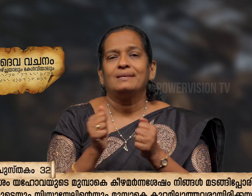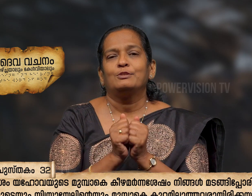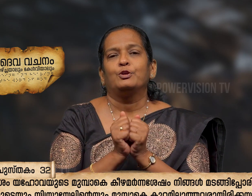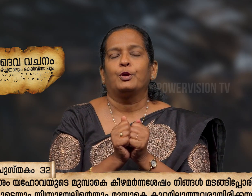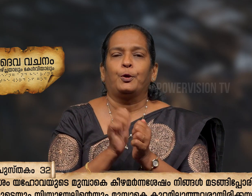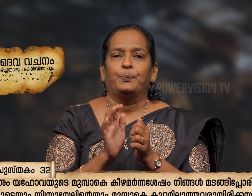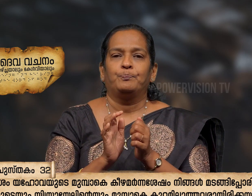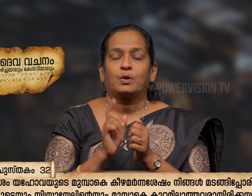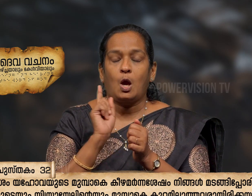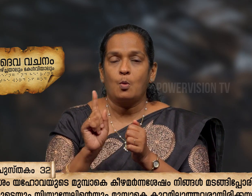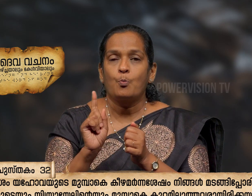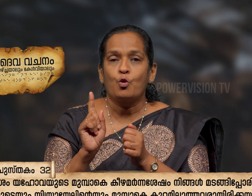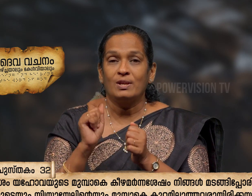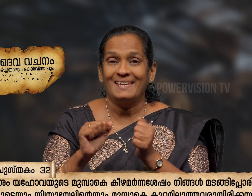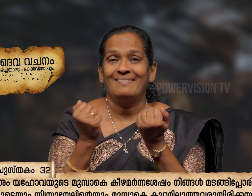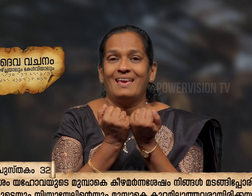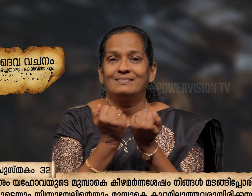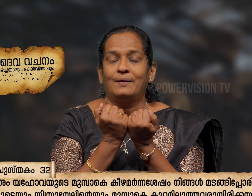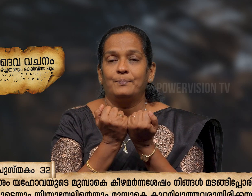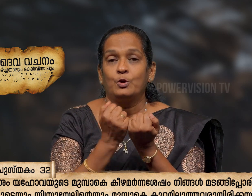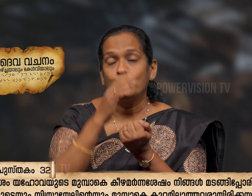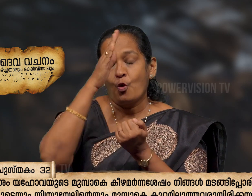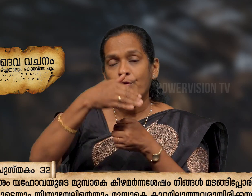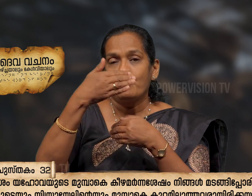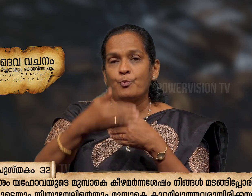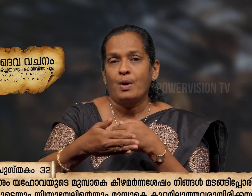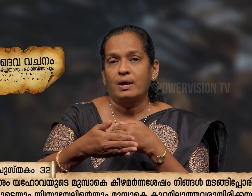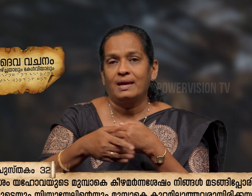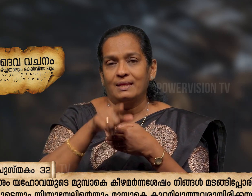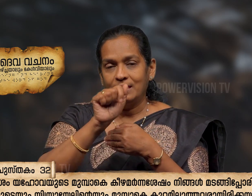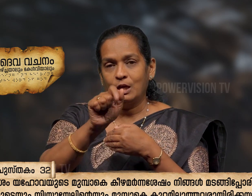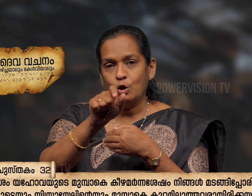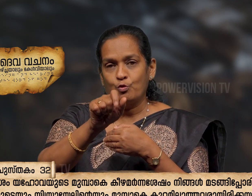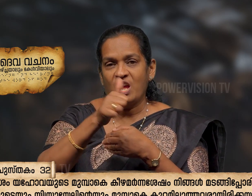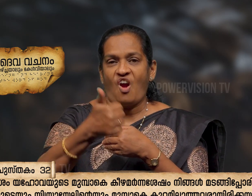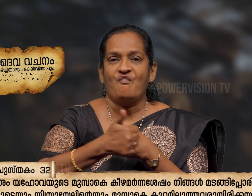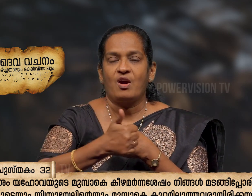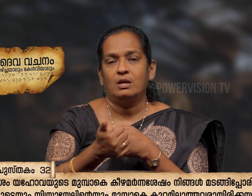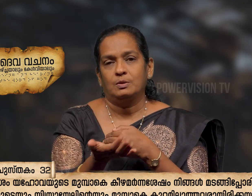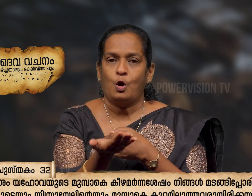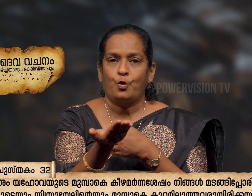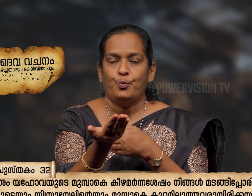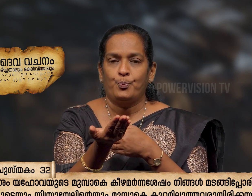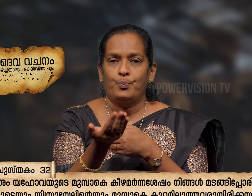കുറ്റമില്ലാത്തവരായിരിക്കുകയും ചെയ്യും. അപ്പോൾ ഈ ദേശം യഹോവയുടെ മുൻപാകെ നിങ്ങളുടെ അവകാശമാകും.